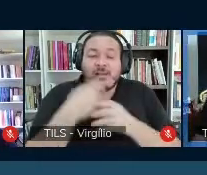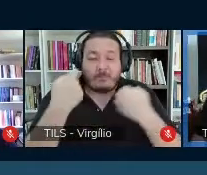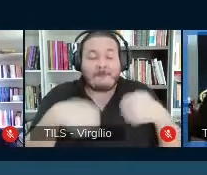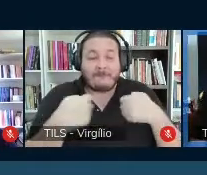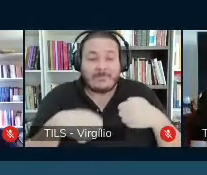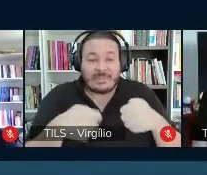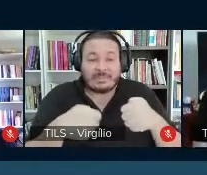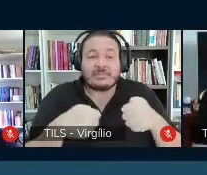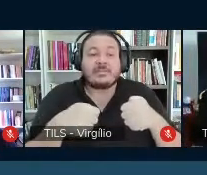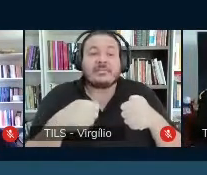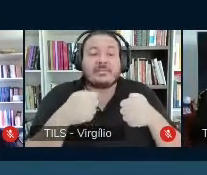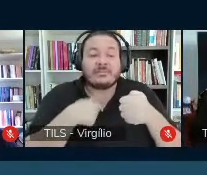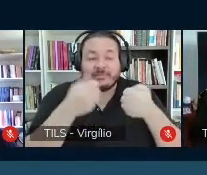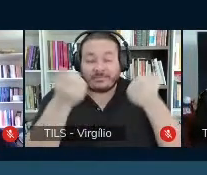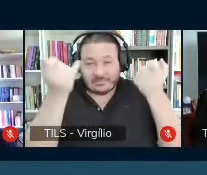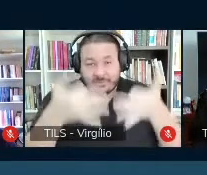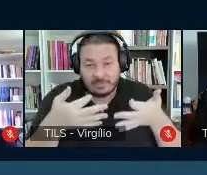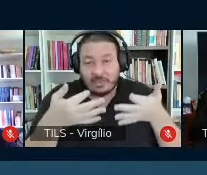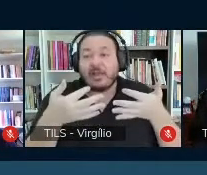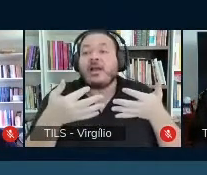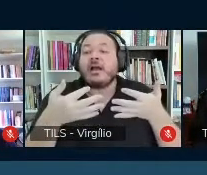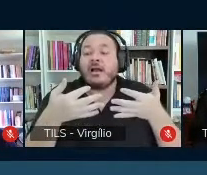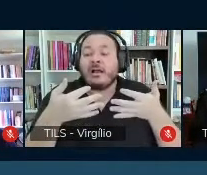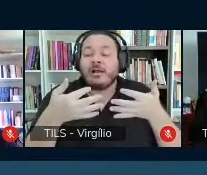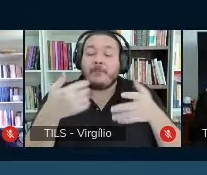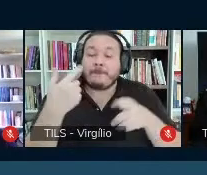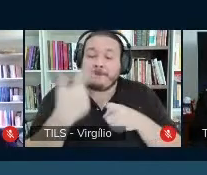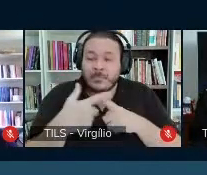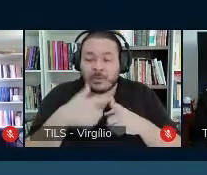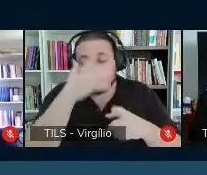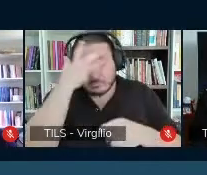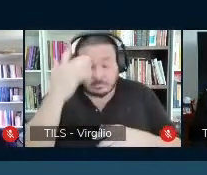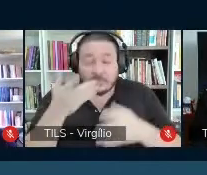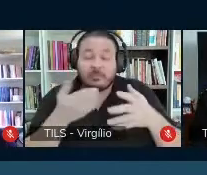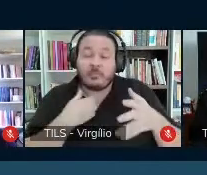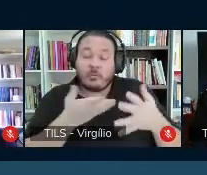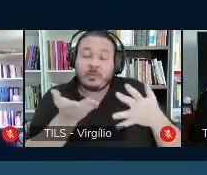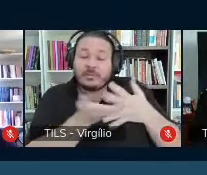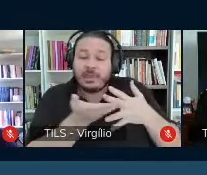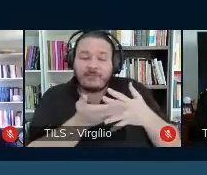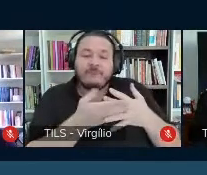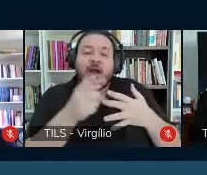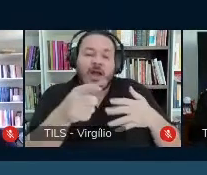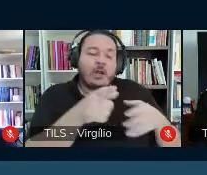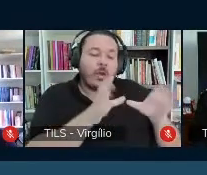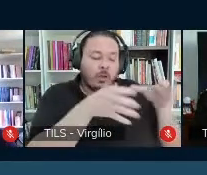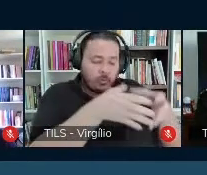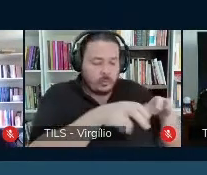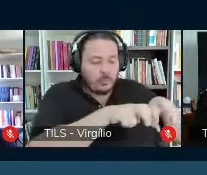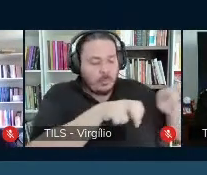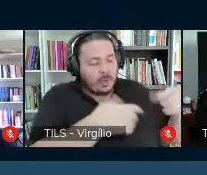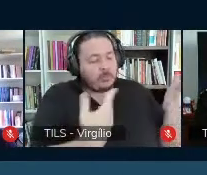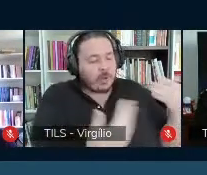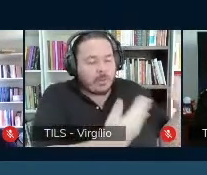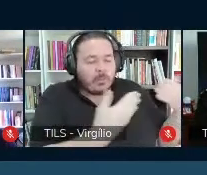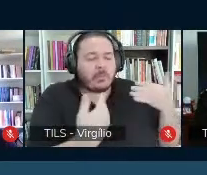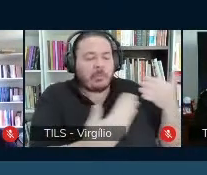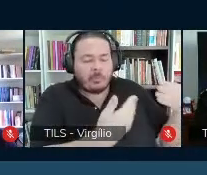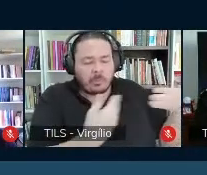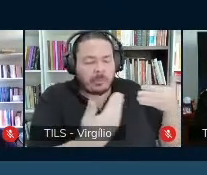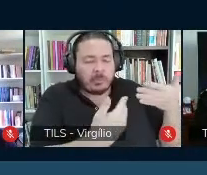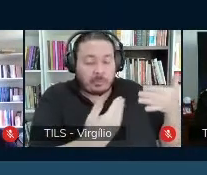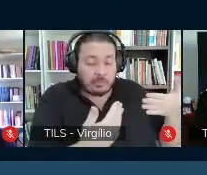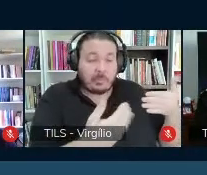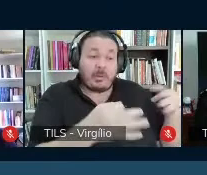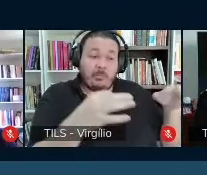ficam ali aguardando, também pode tomar sua água, seu cafezinho, porque essa conversa se faz muito rapidamente. E depois a gente volta